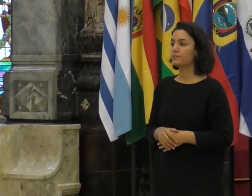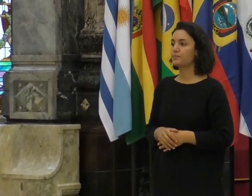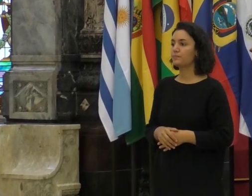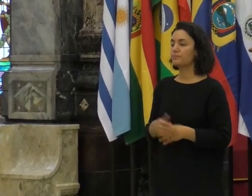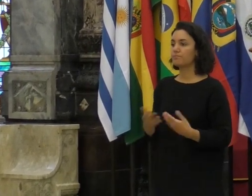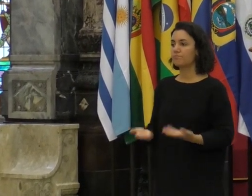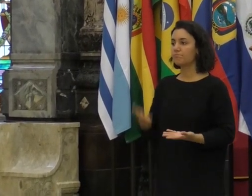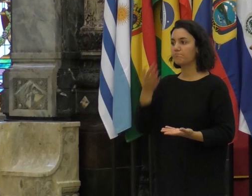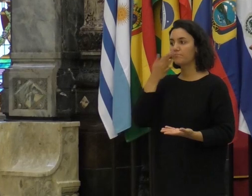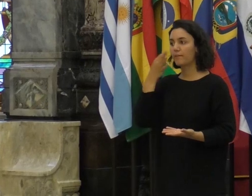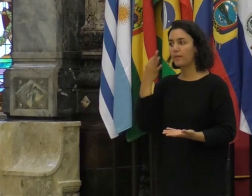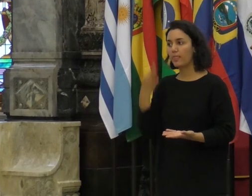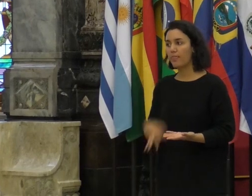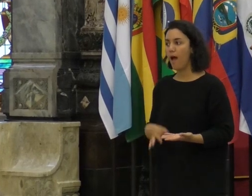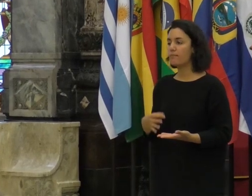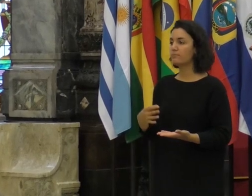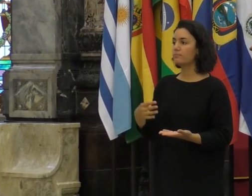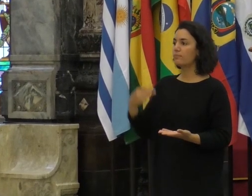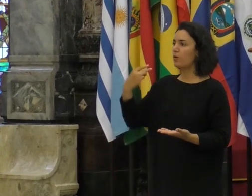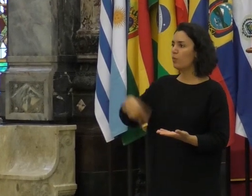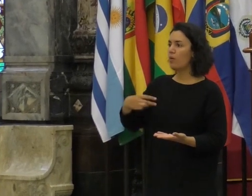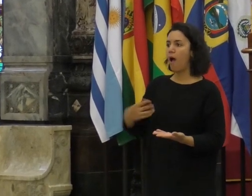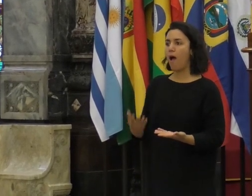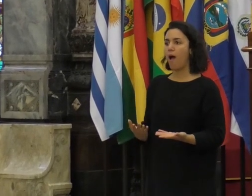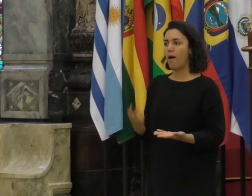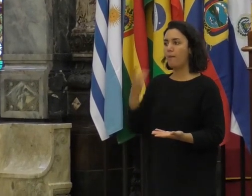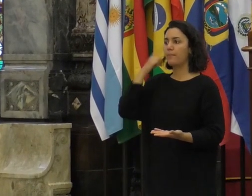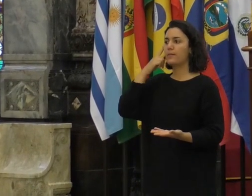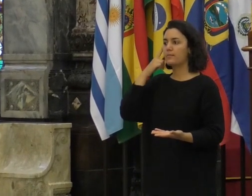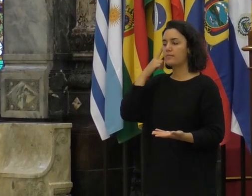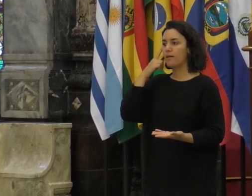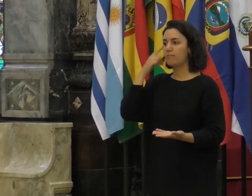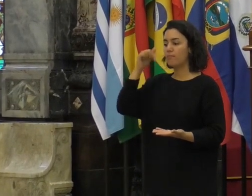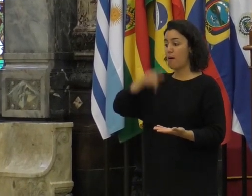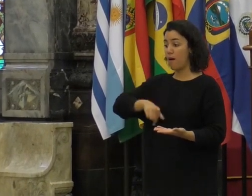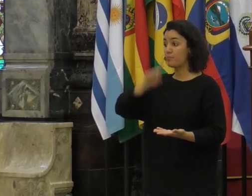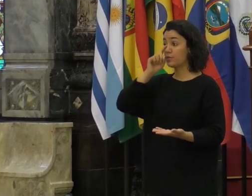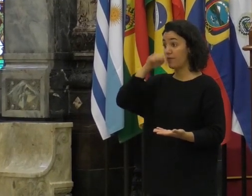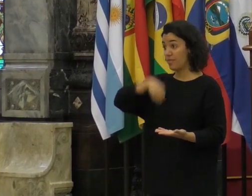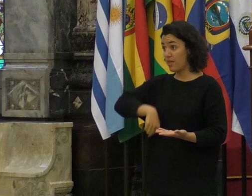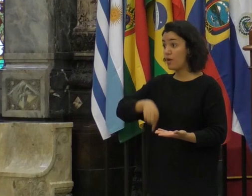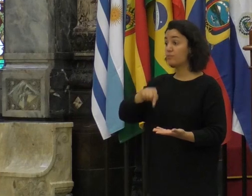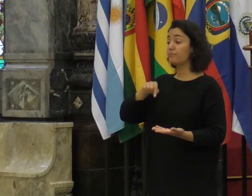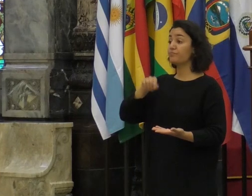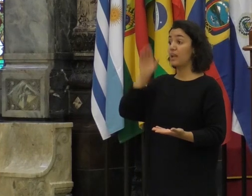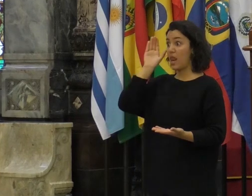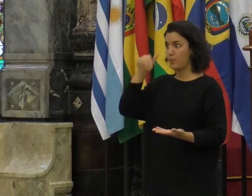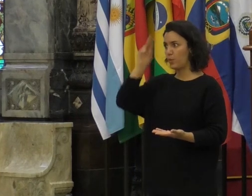Realmente nunca imaginé que estaría en Montevideo, en la República Oriental del